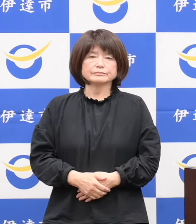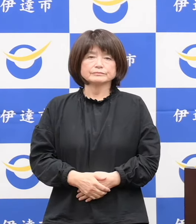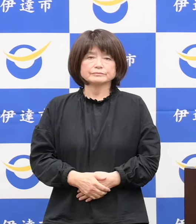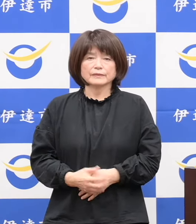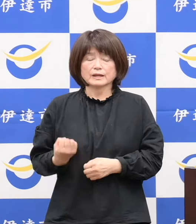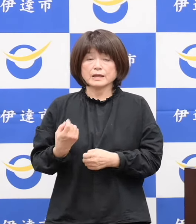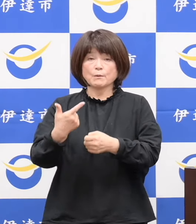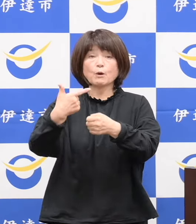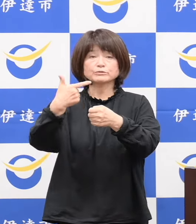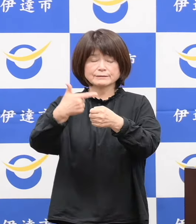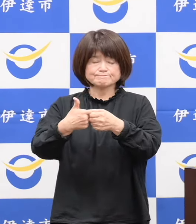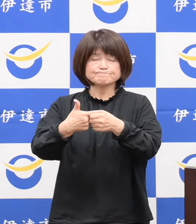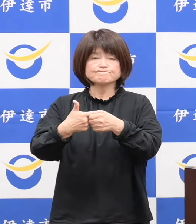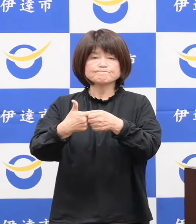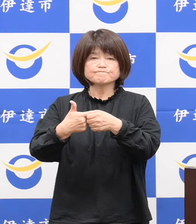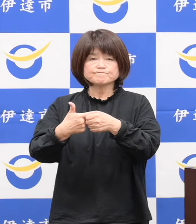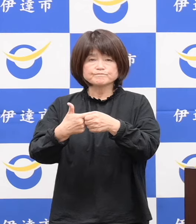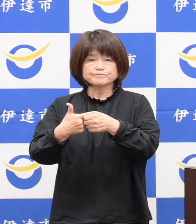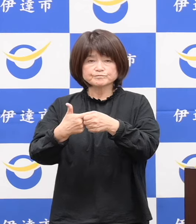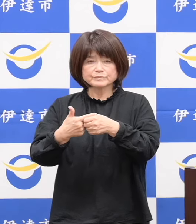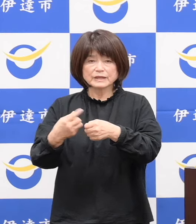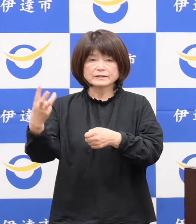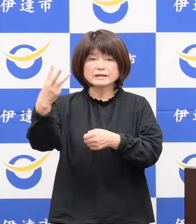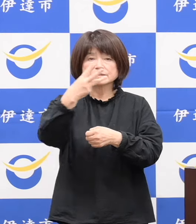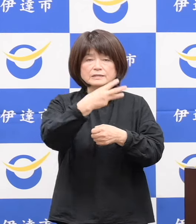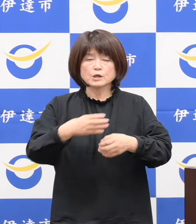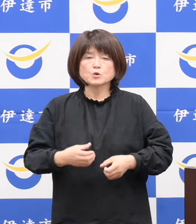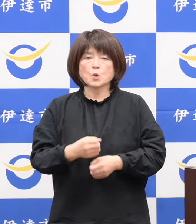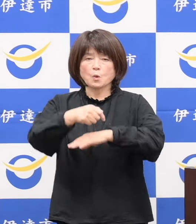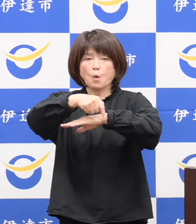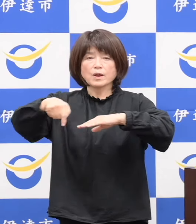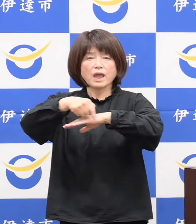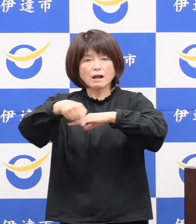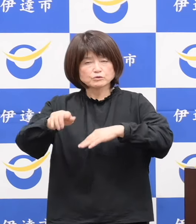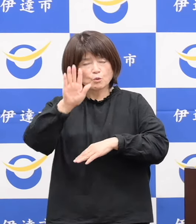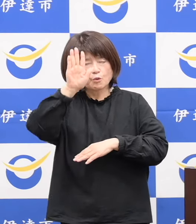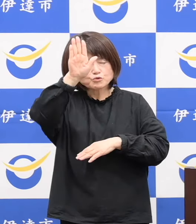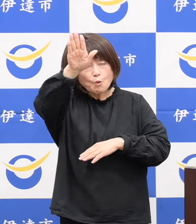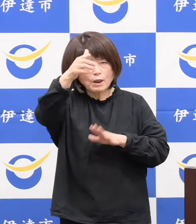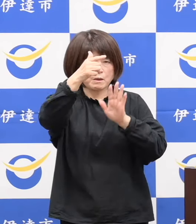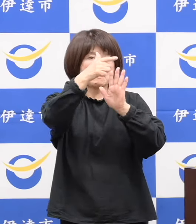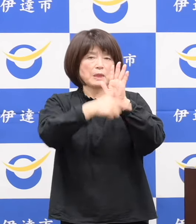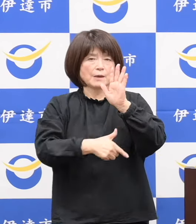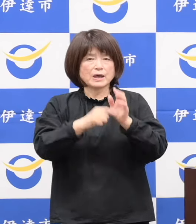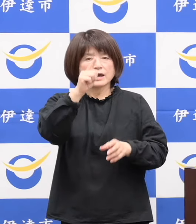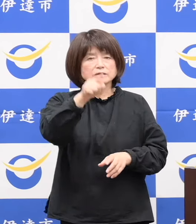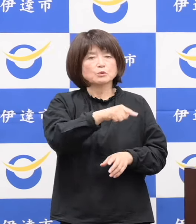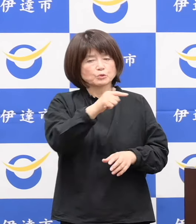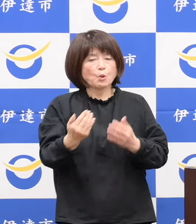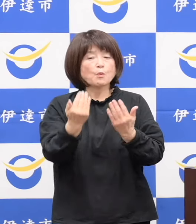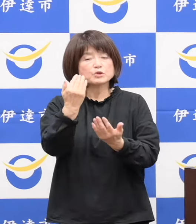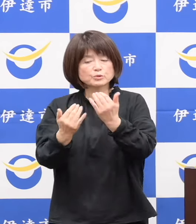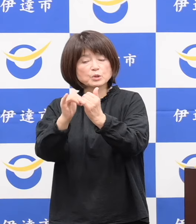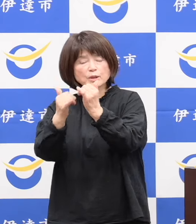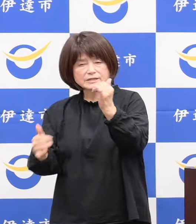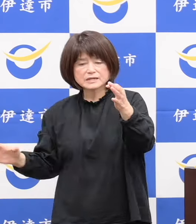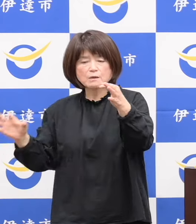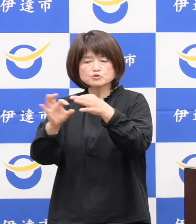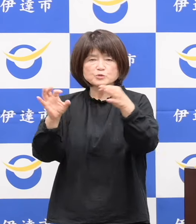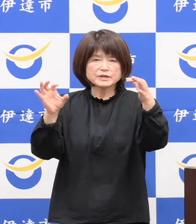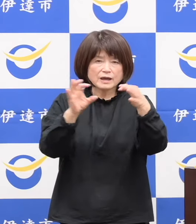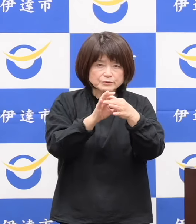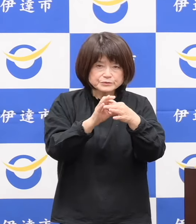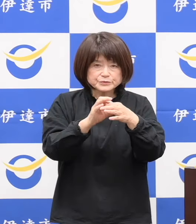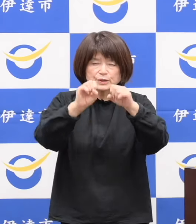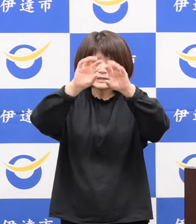令和6年は第三次総合計画の将来像である人と緑と歴史が結び合う